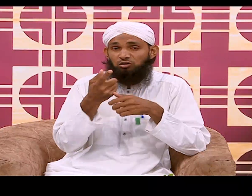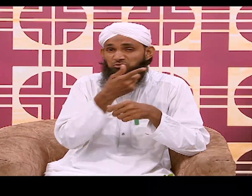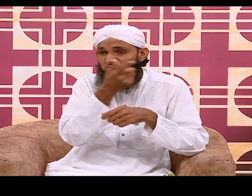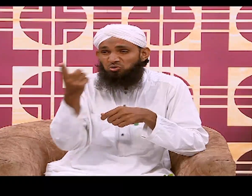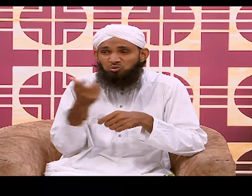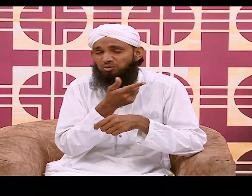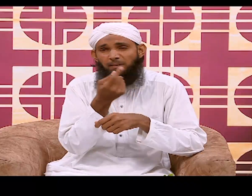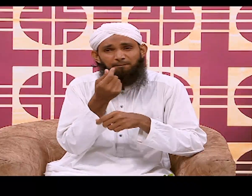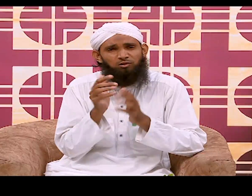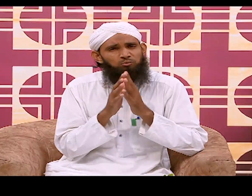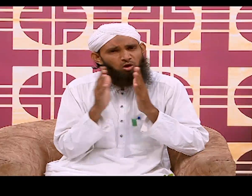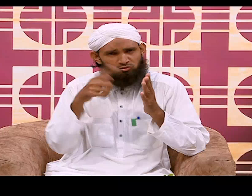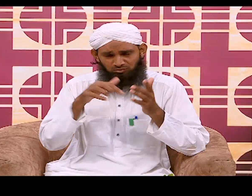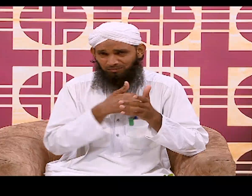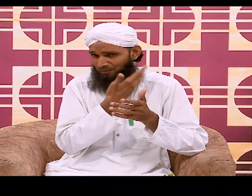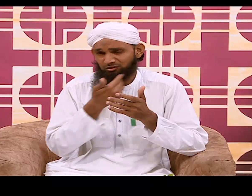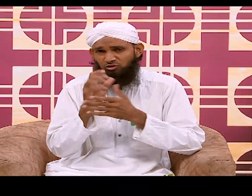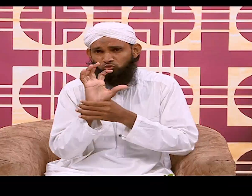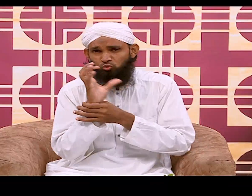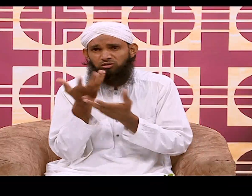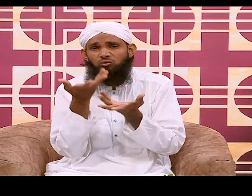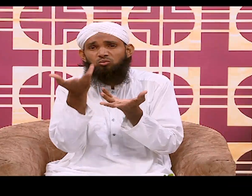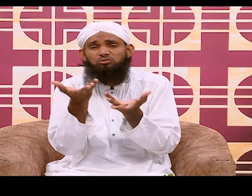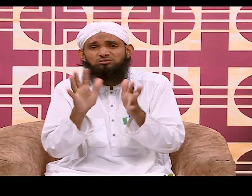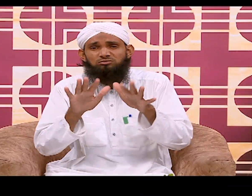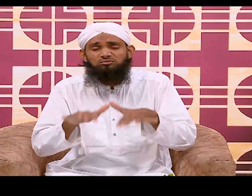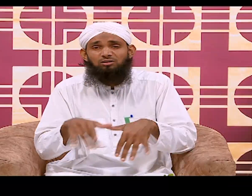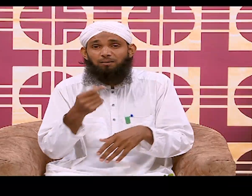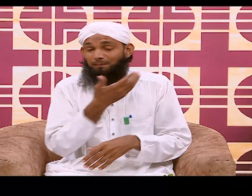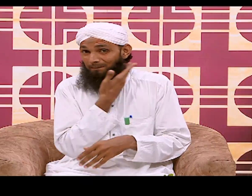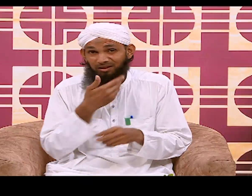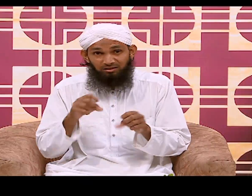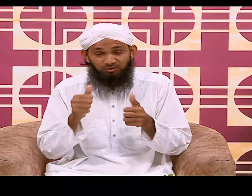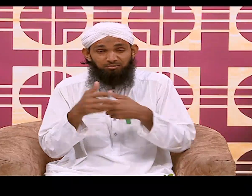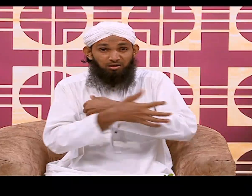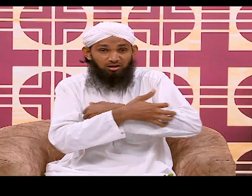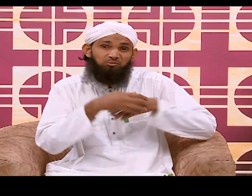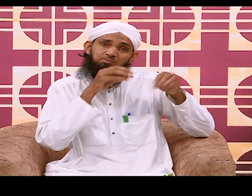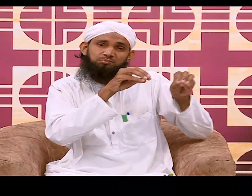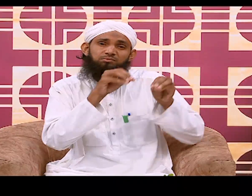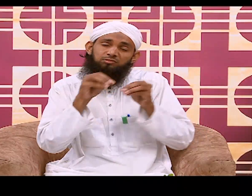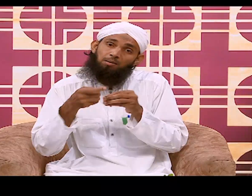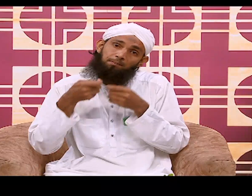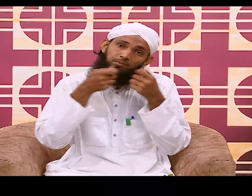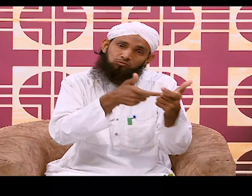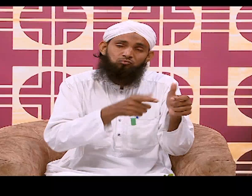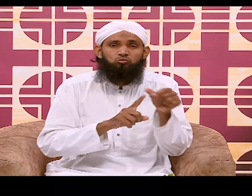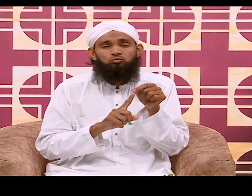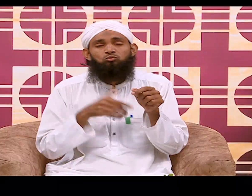اگر دنیا اور آخرت کی بھلائی چاہتے ہو تو اپنے مال کے ذریعے غریبوں سے ہمدردی کرو۔ پھر غوث پاک رحمت اللہ علیہ نے